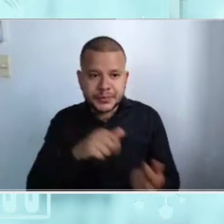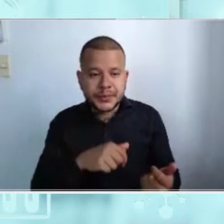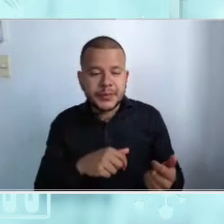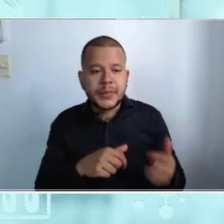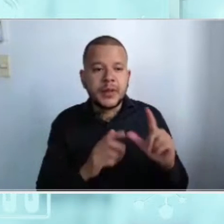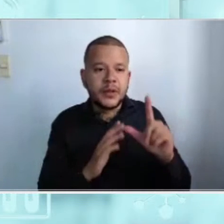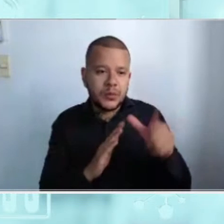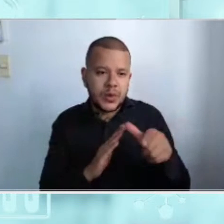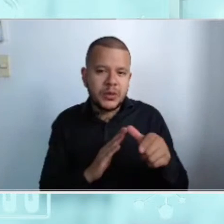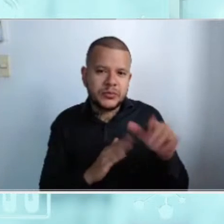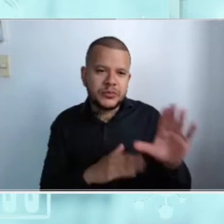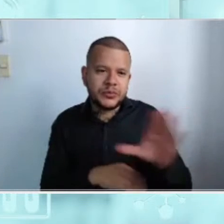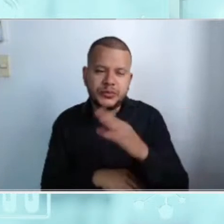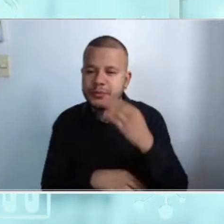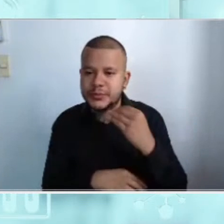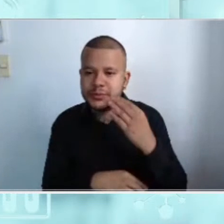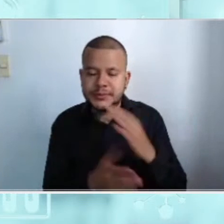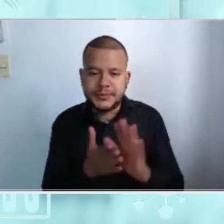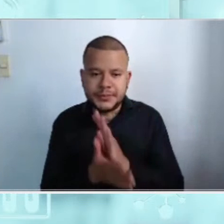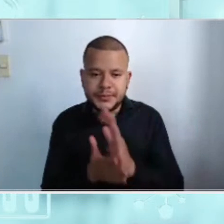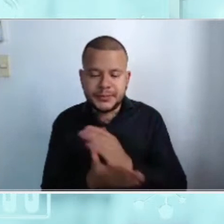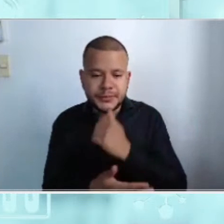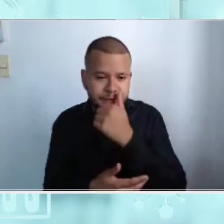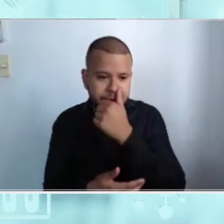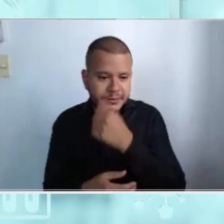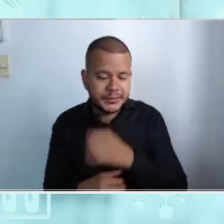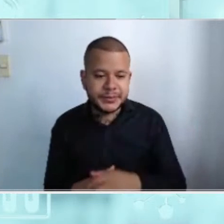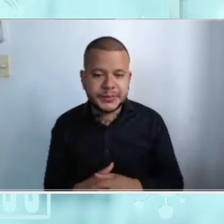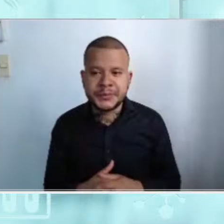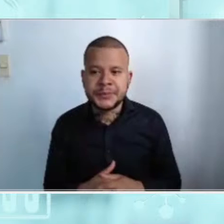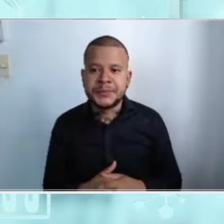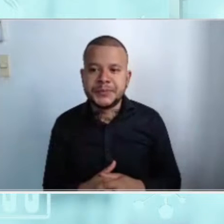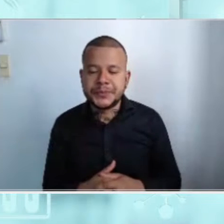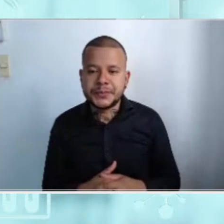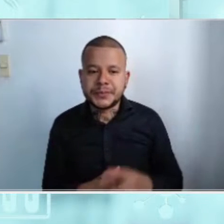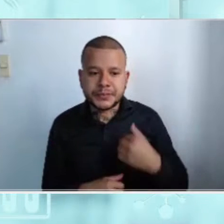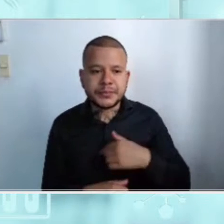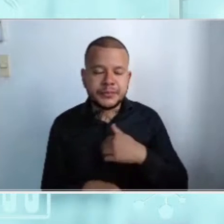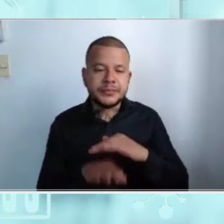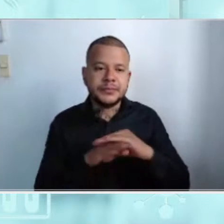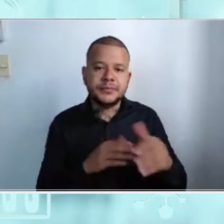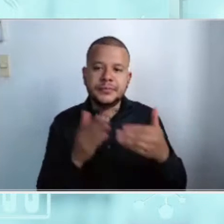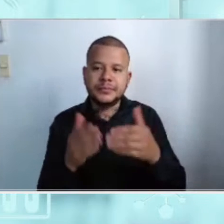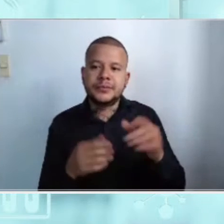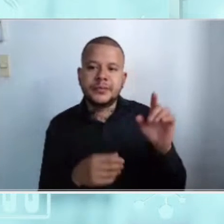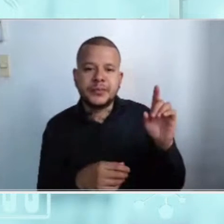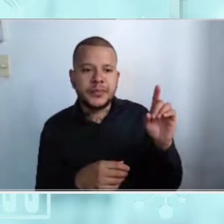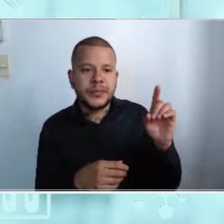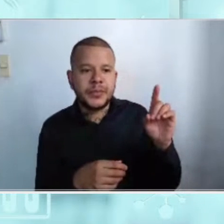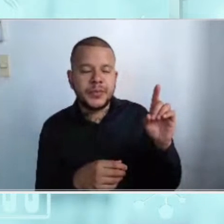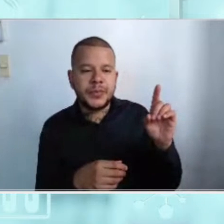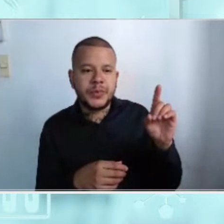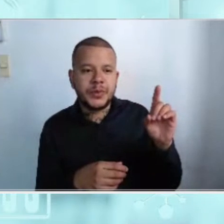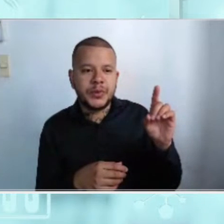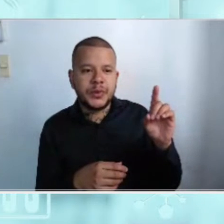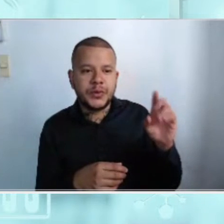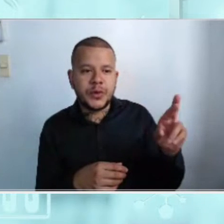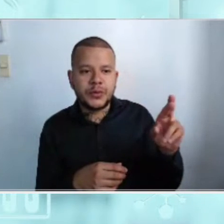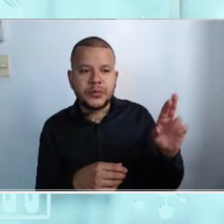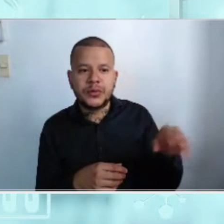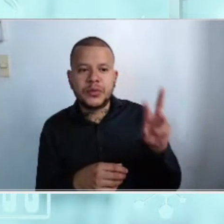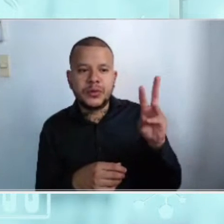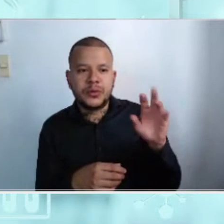sus experiencias. Quien está, quien sale, por eso lo hemos invitado, al doctor Walter Gómez, secretario de Salud